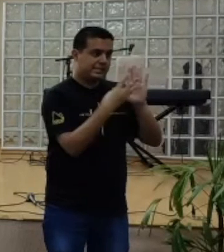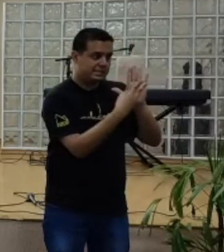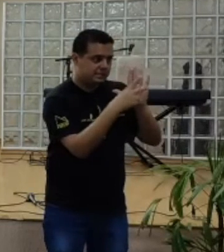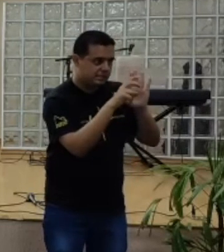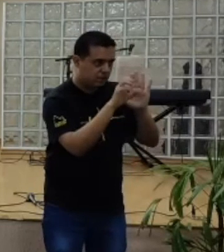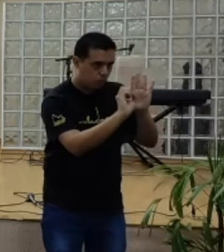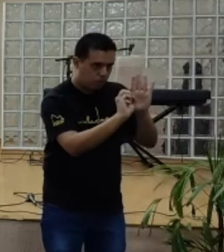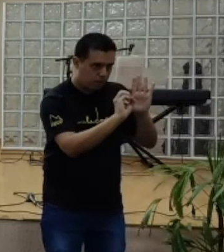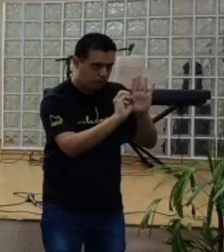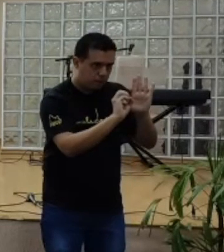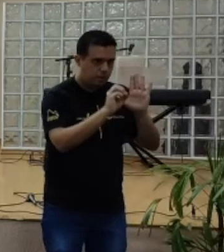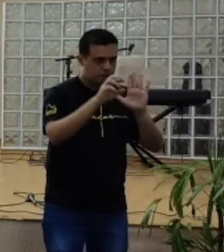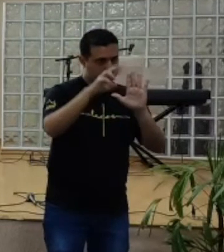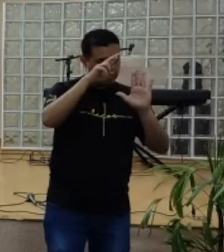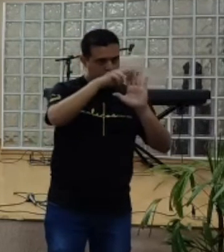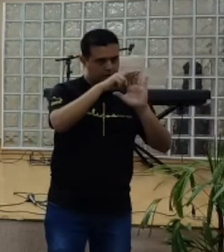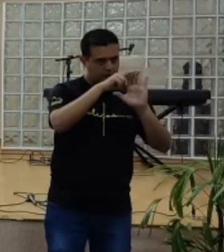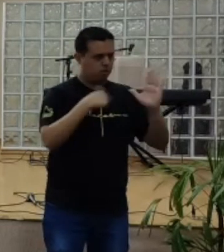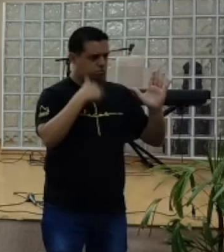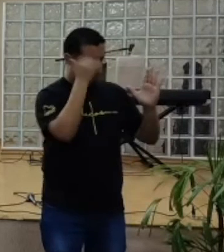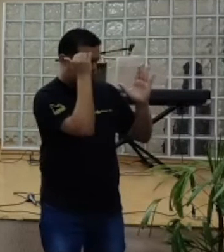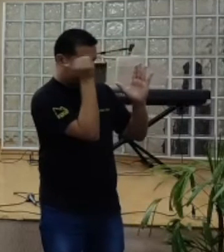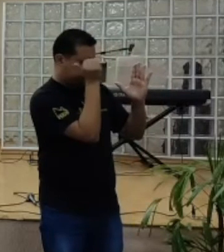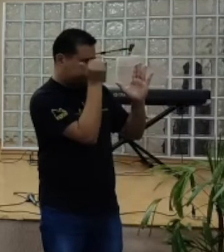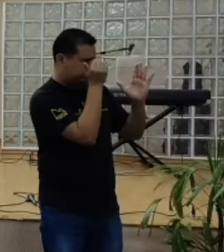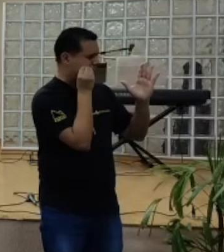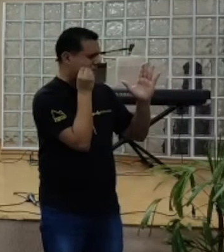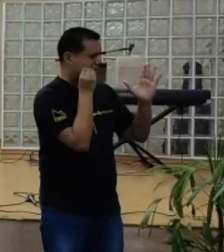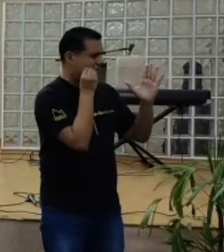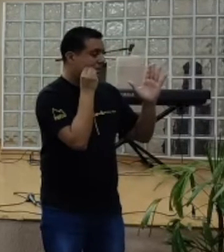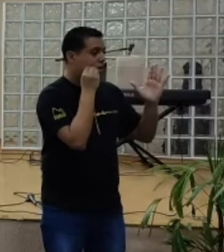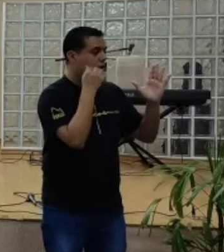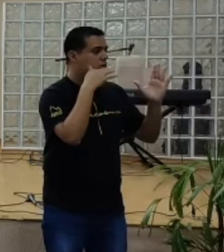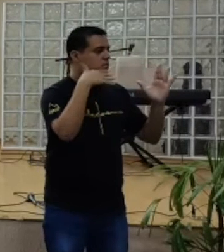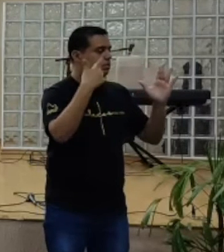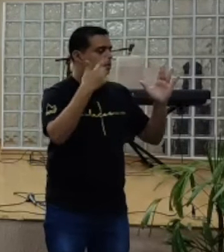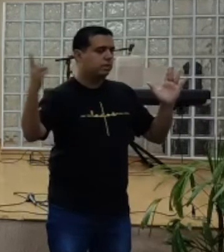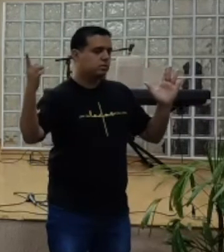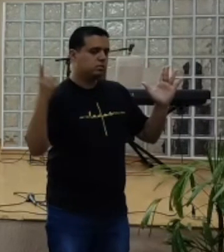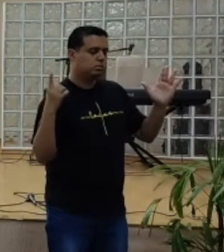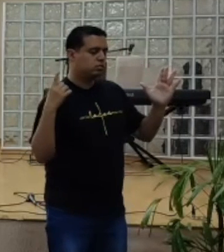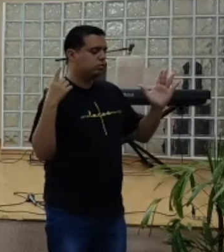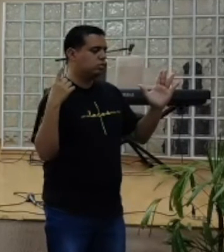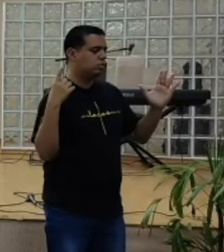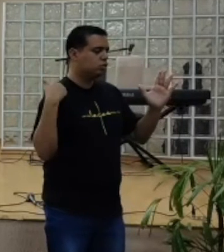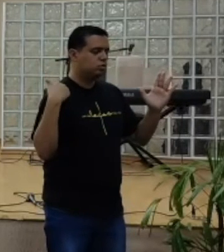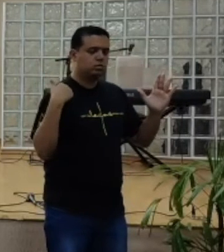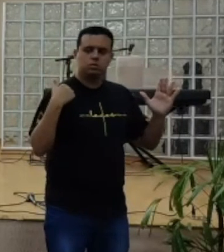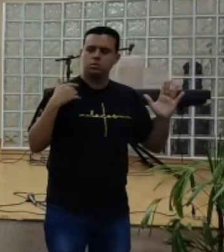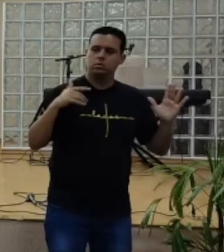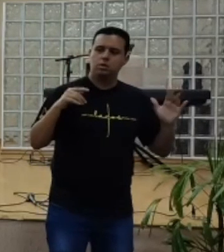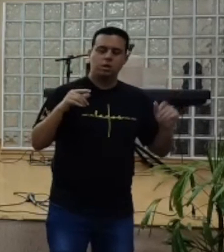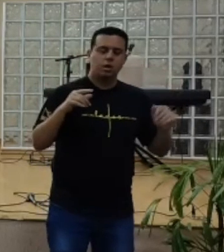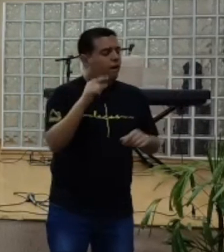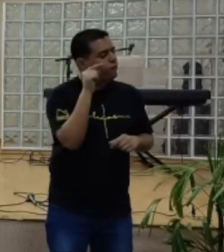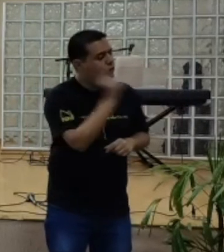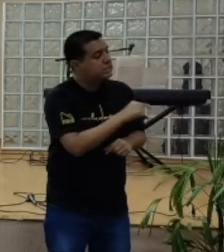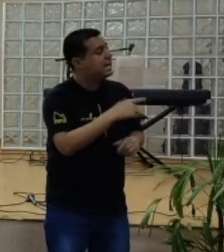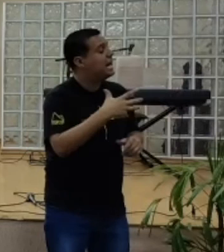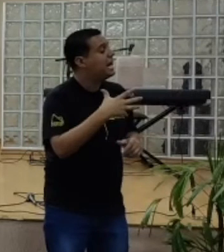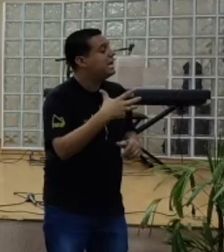de Moisés, e alguém diz para ele: você é salvo de graça. Ou você pega